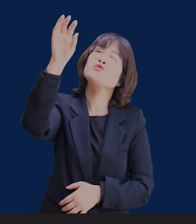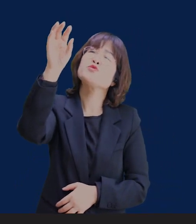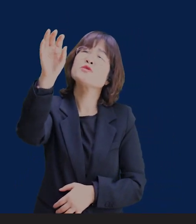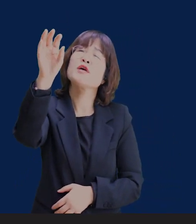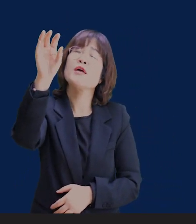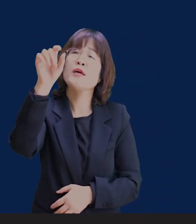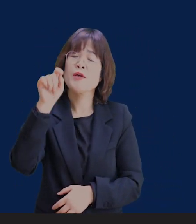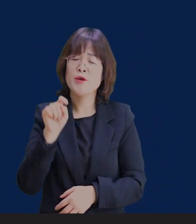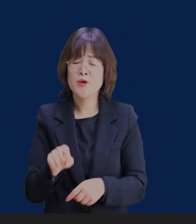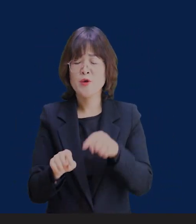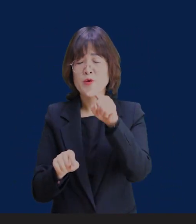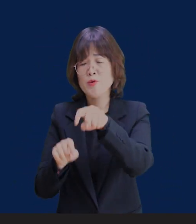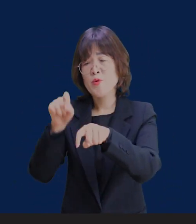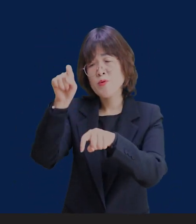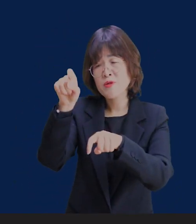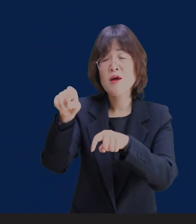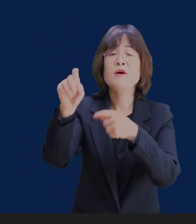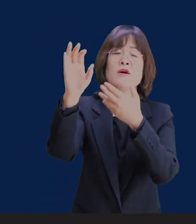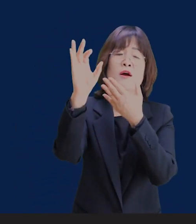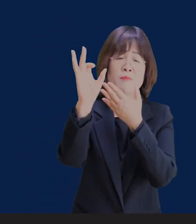주께로 나가면